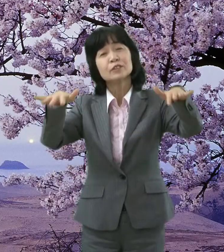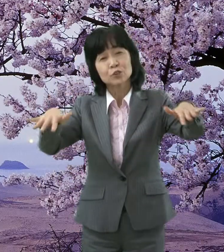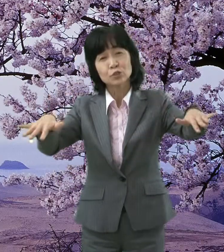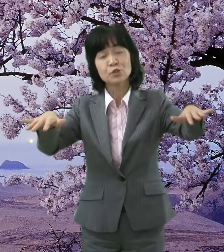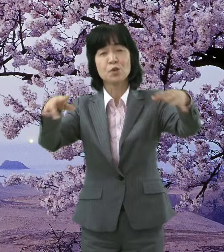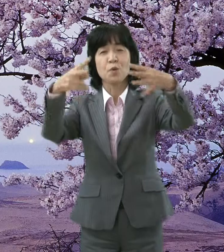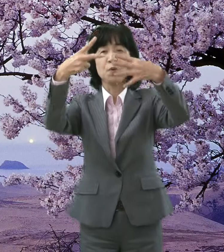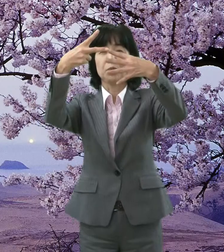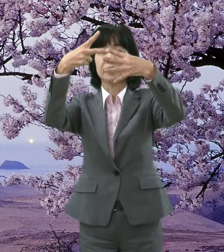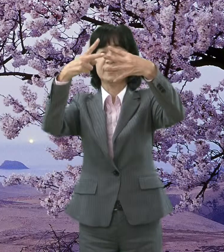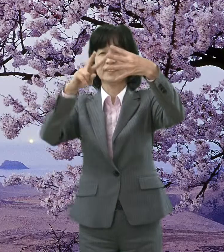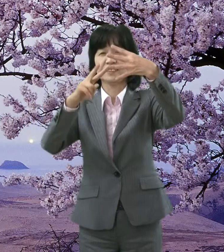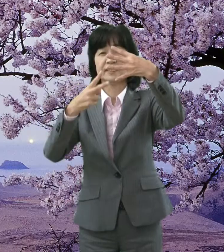砂丘の四季